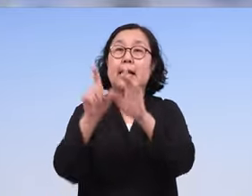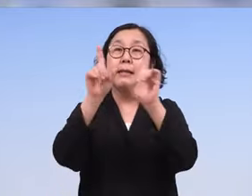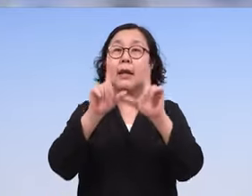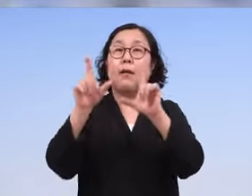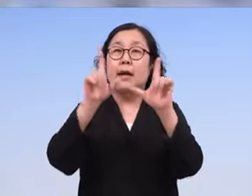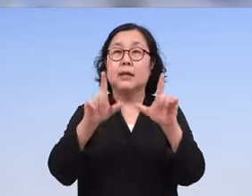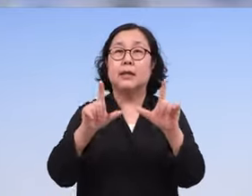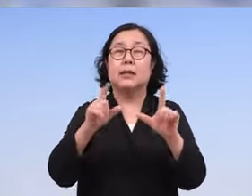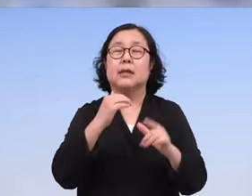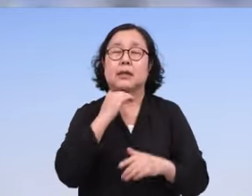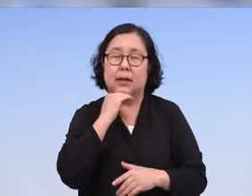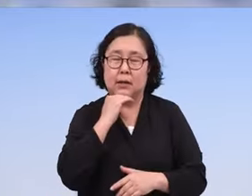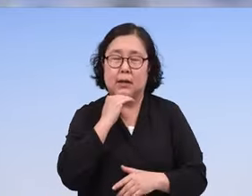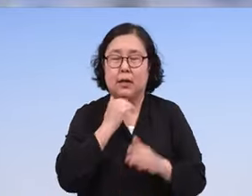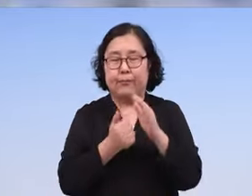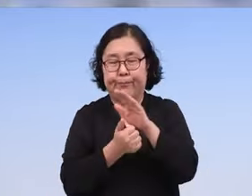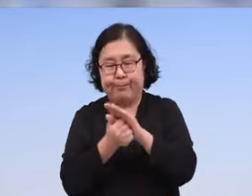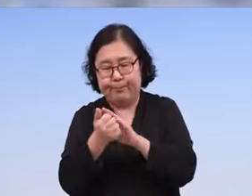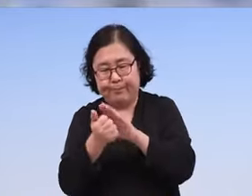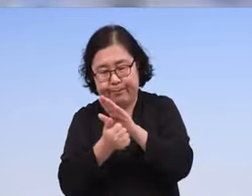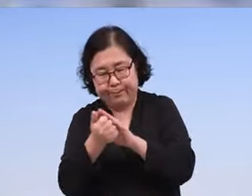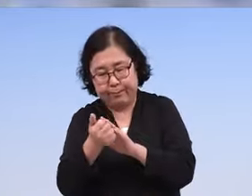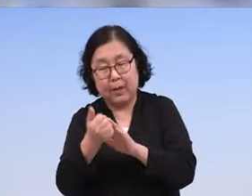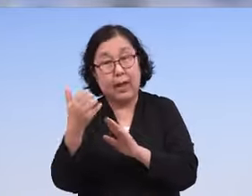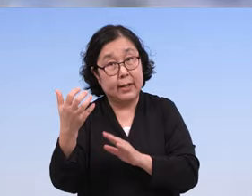신앙생활은 기다리는 거예요. 소망하는 겁니다.